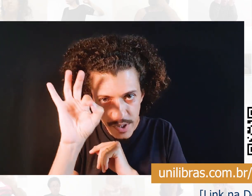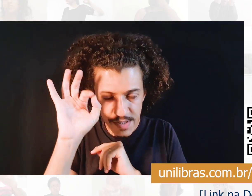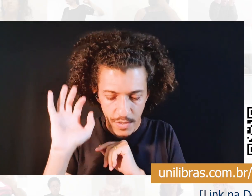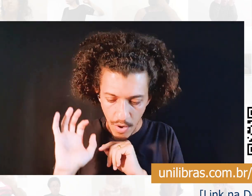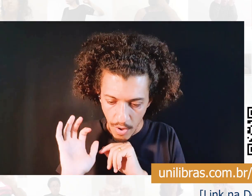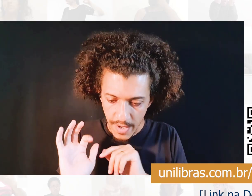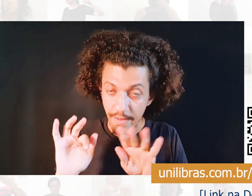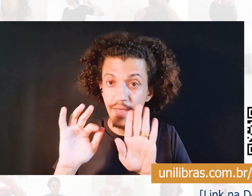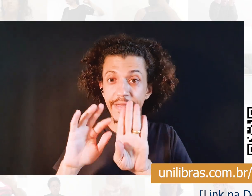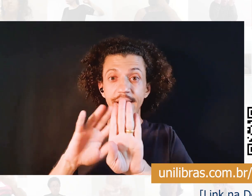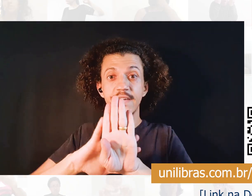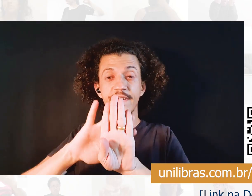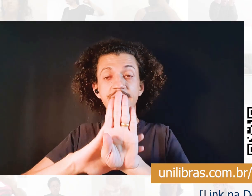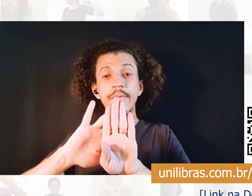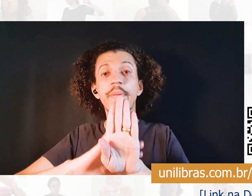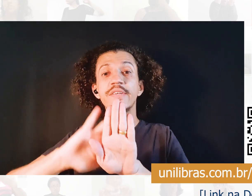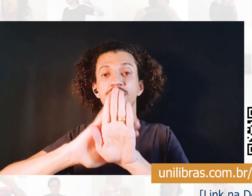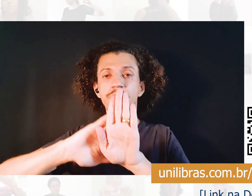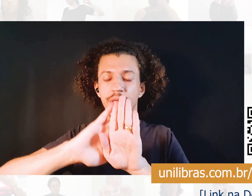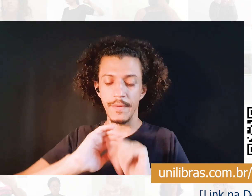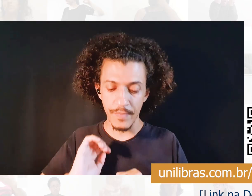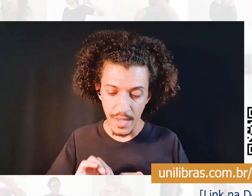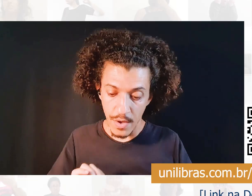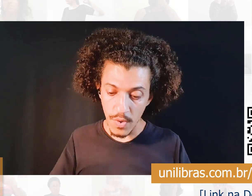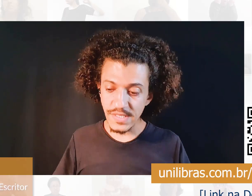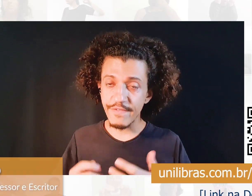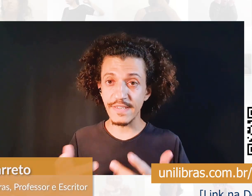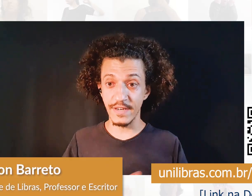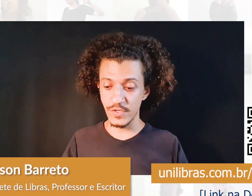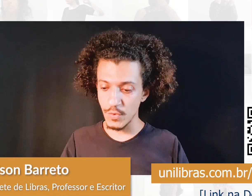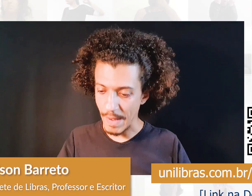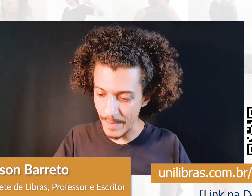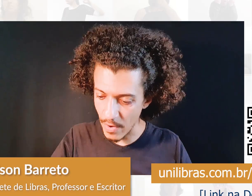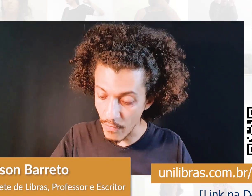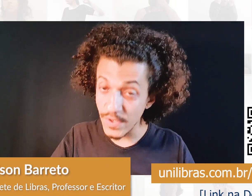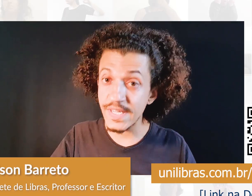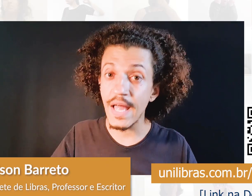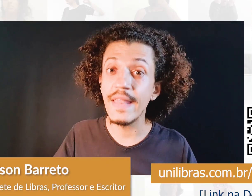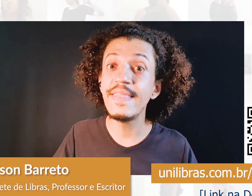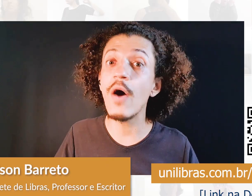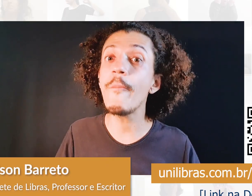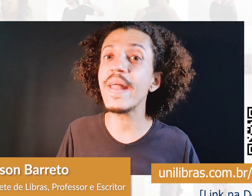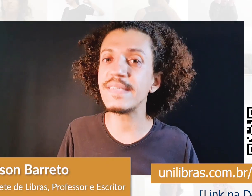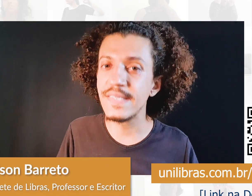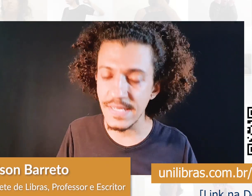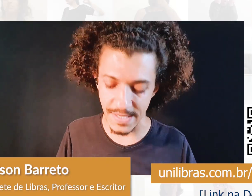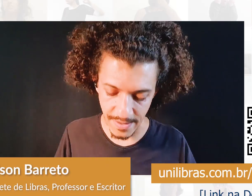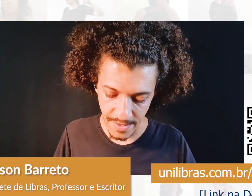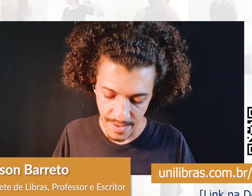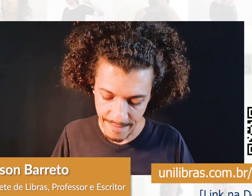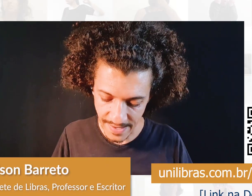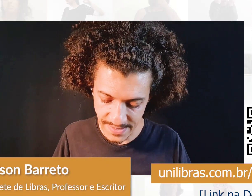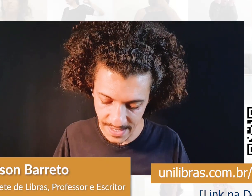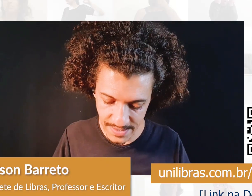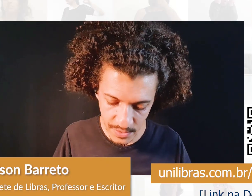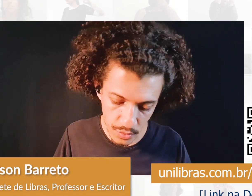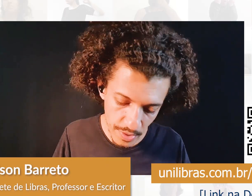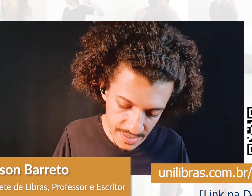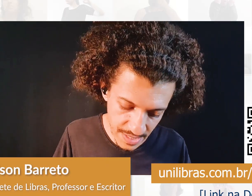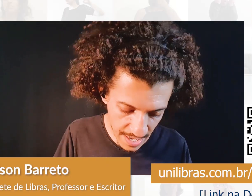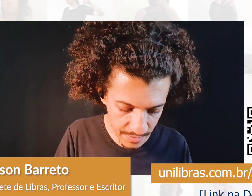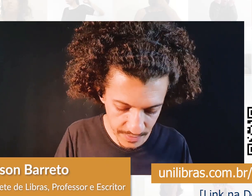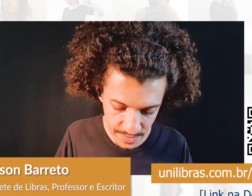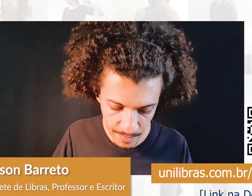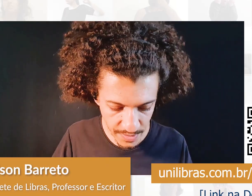lá, puxa assim, coloca, e ele já fica assim pretinho aqui. Quando você está fazendo isso no papel, você não precisa fazer assim